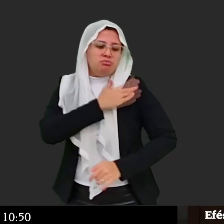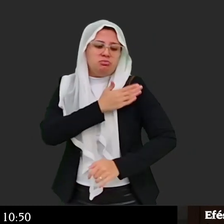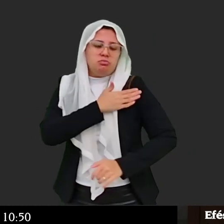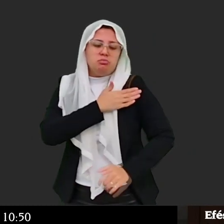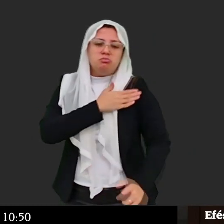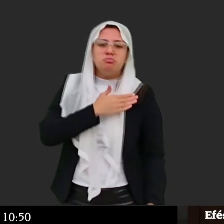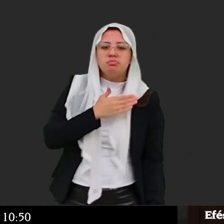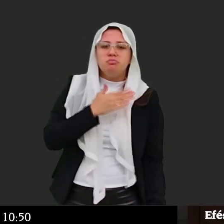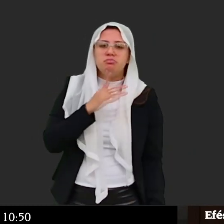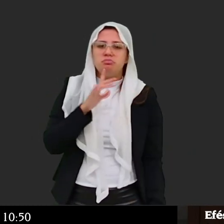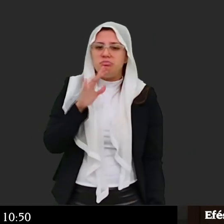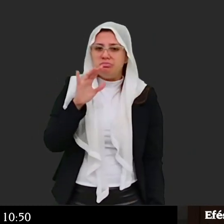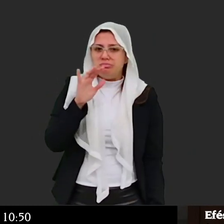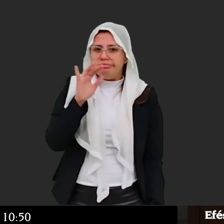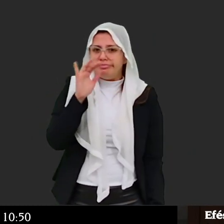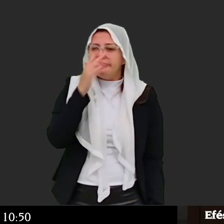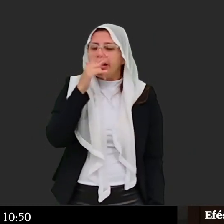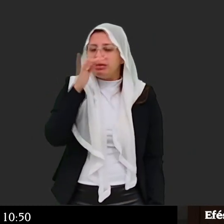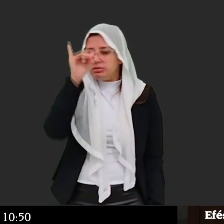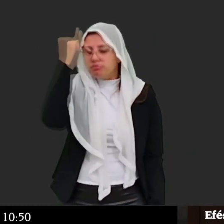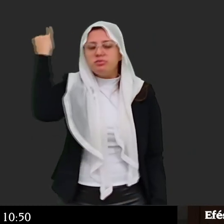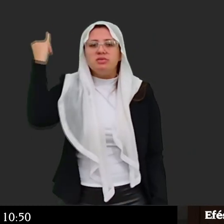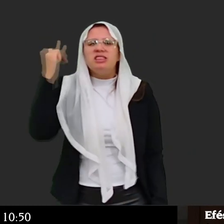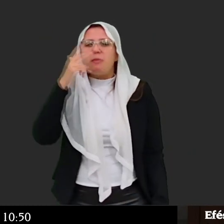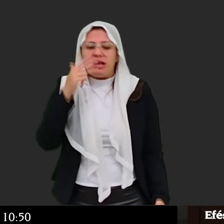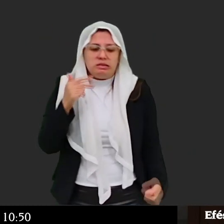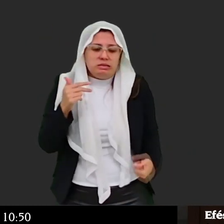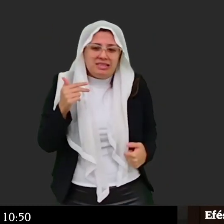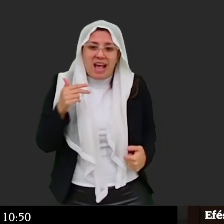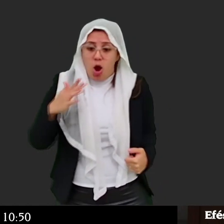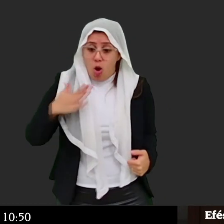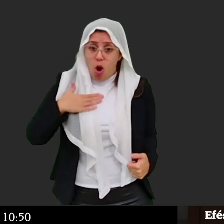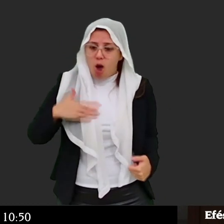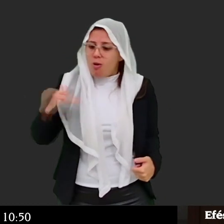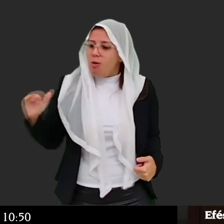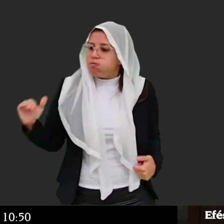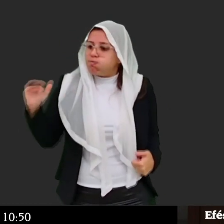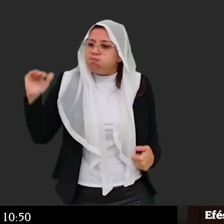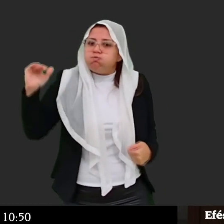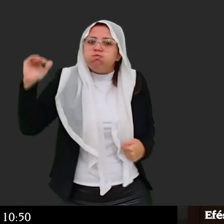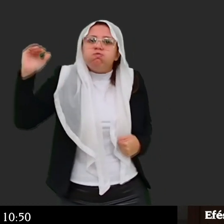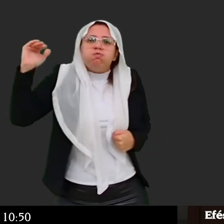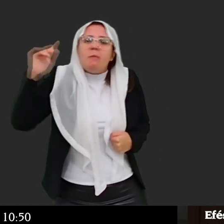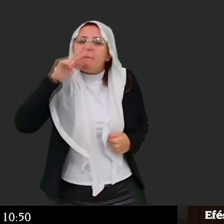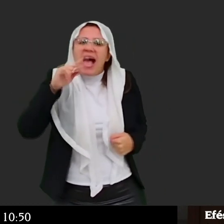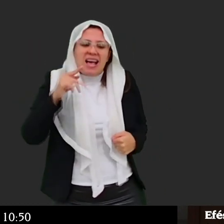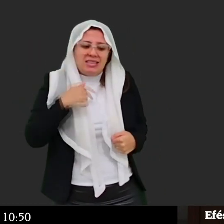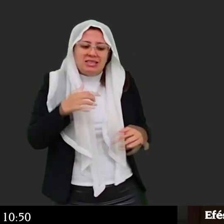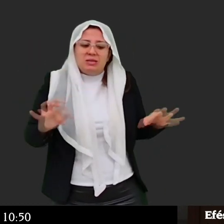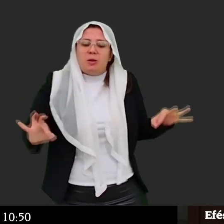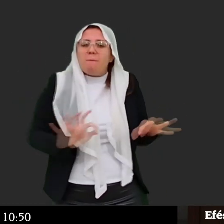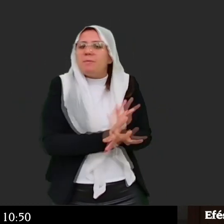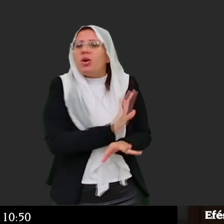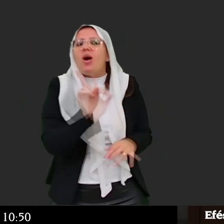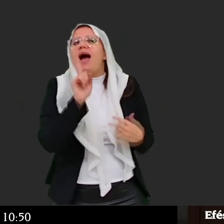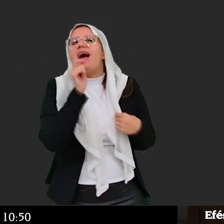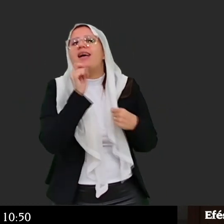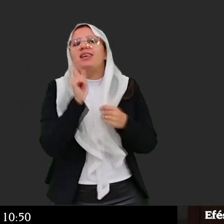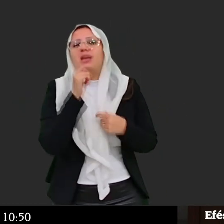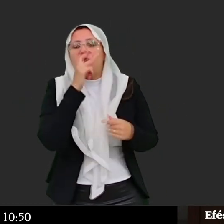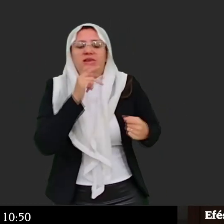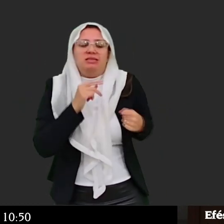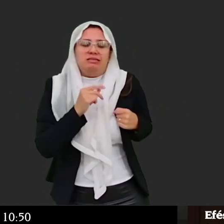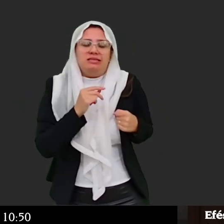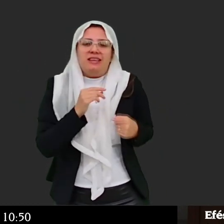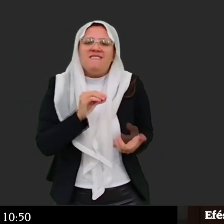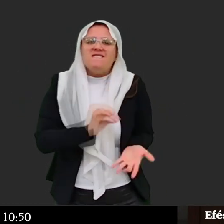acidente. Então o resto do corpo cresce, mas aquele membro não. Então o corpo não fica completo. Por quê?